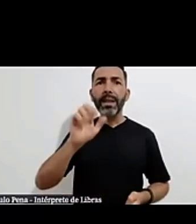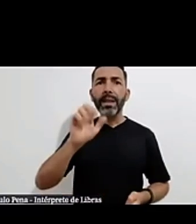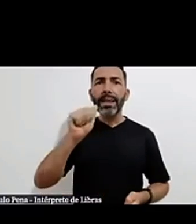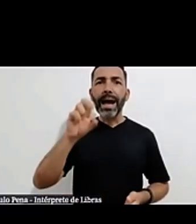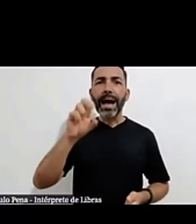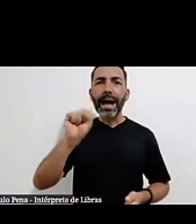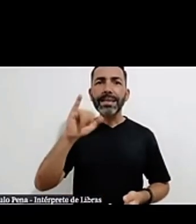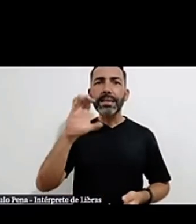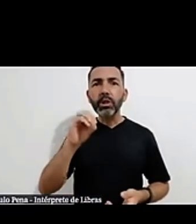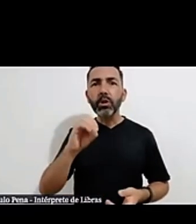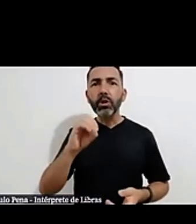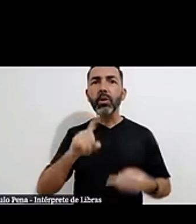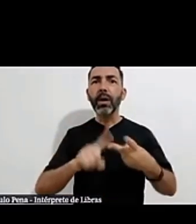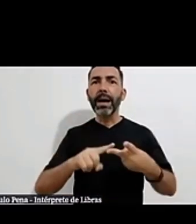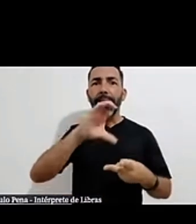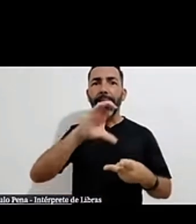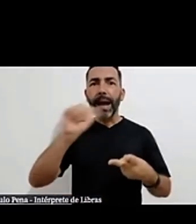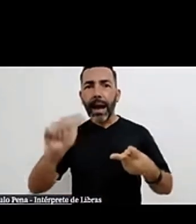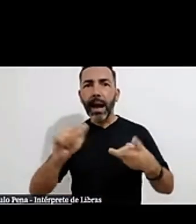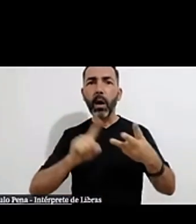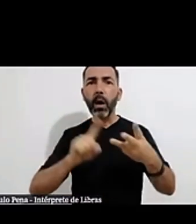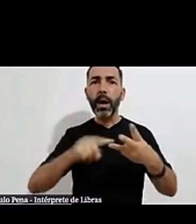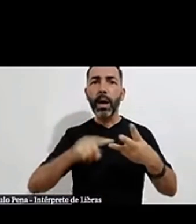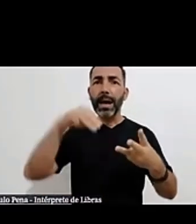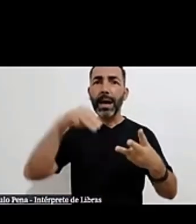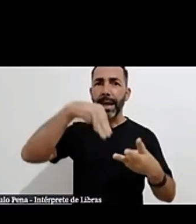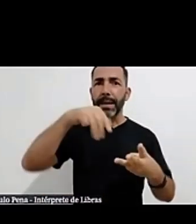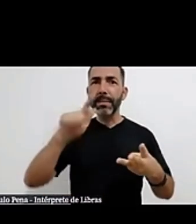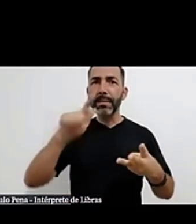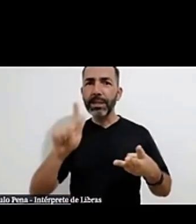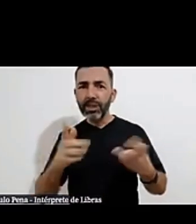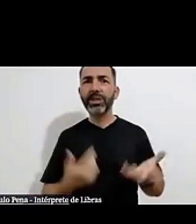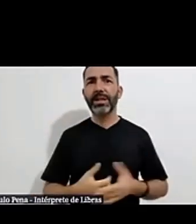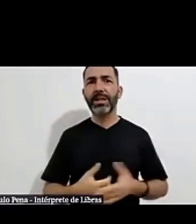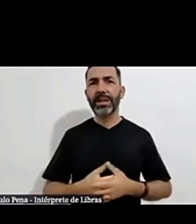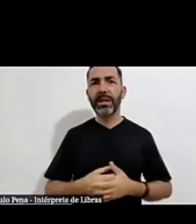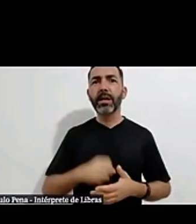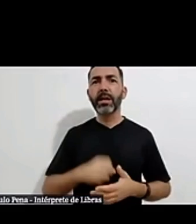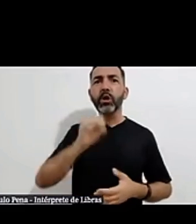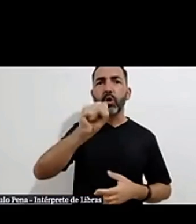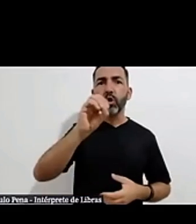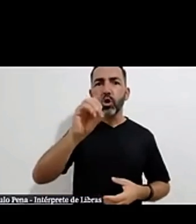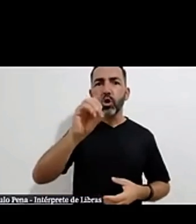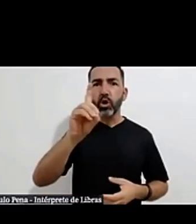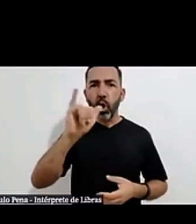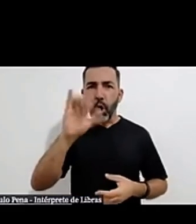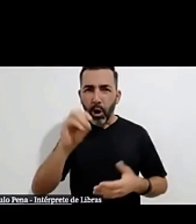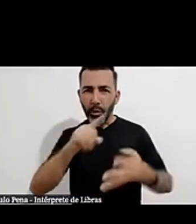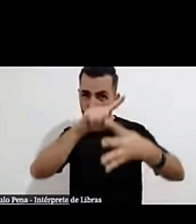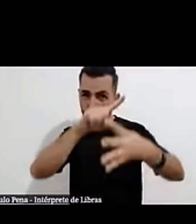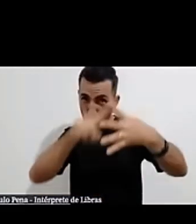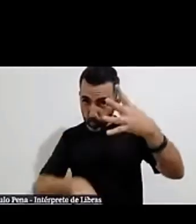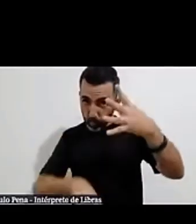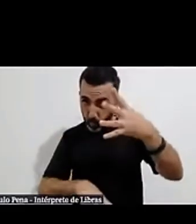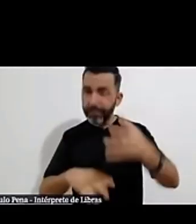cálcio e magnésio. Esses 4 são fundamentais para que haja a condução elétrica do coração.